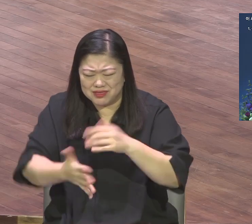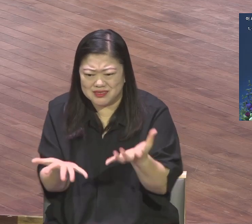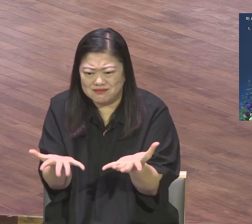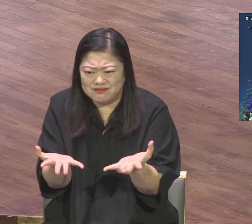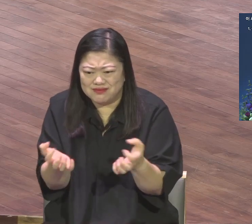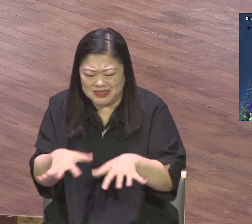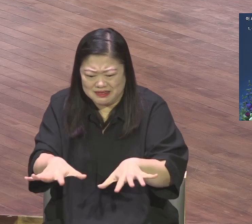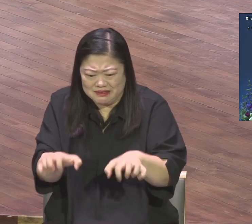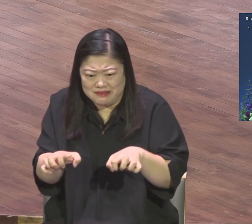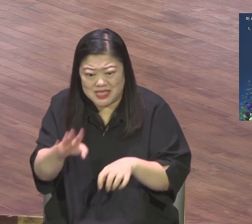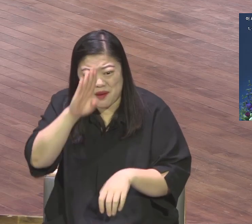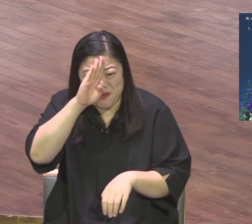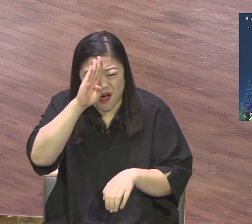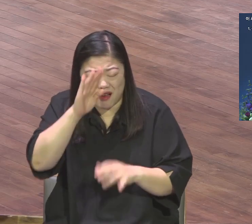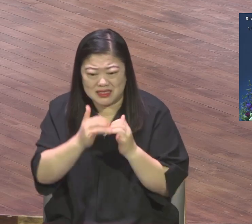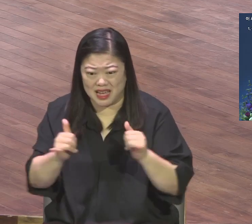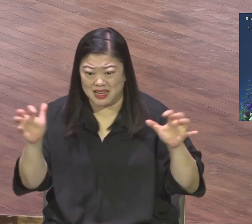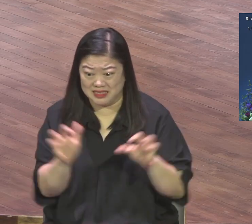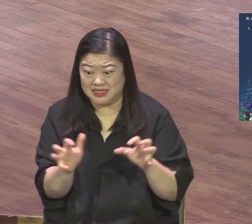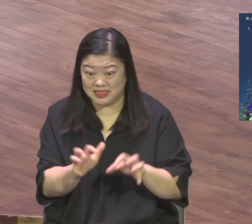다리도 팔도 없어 배로 걸어